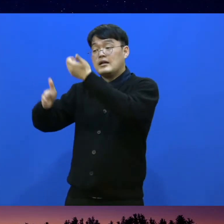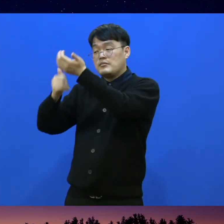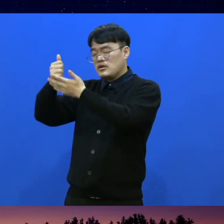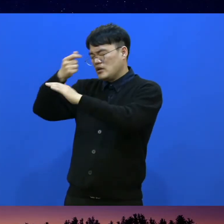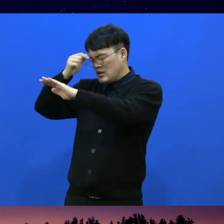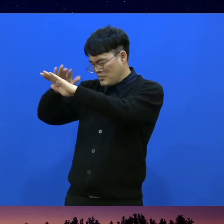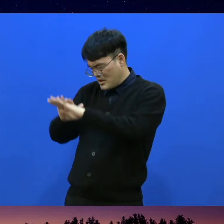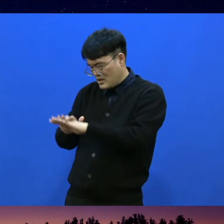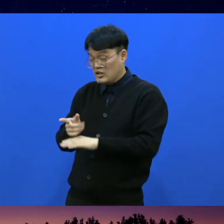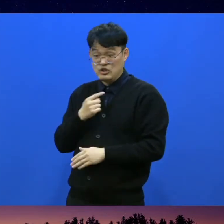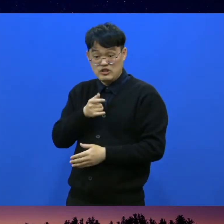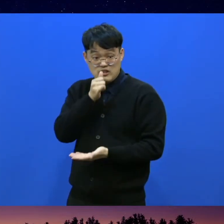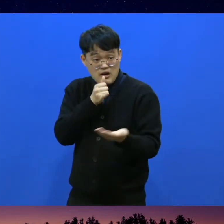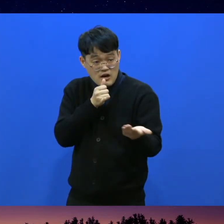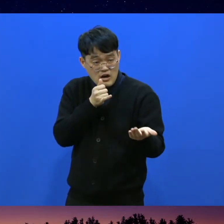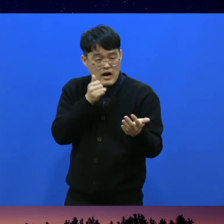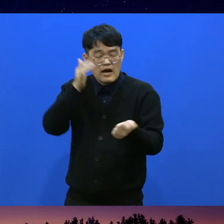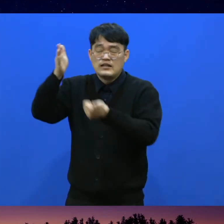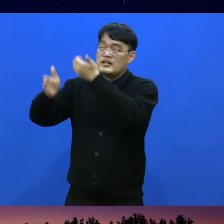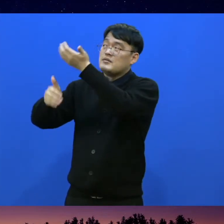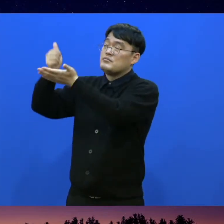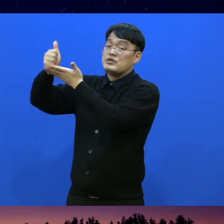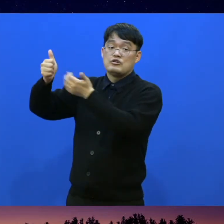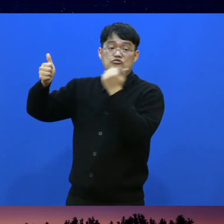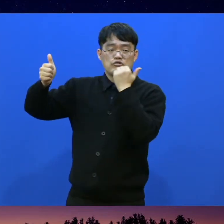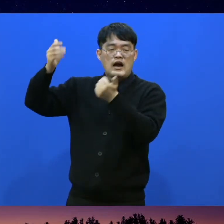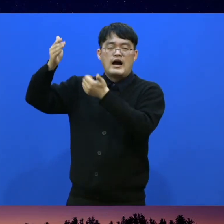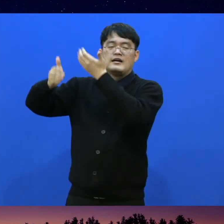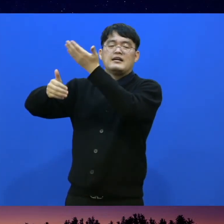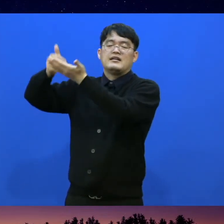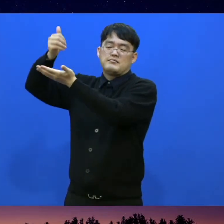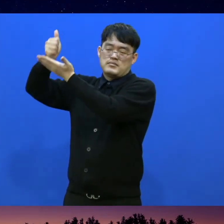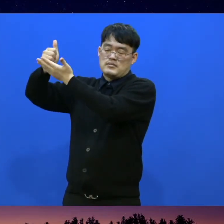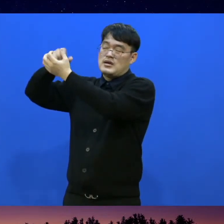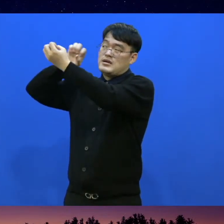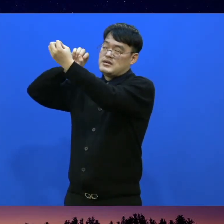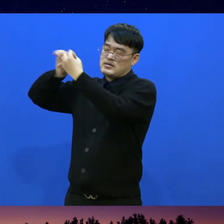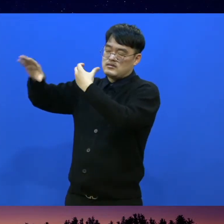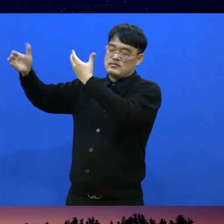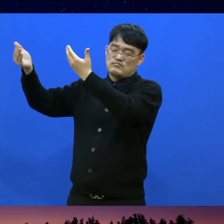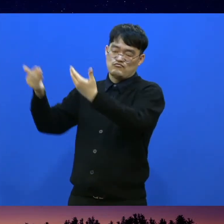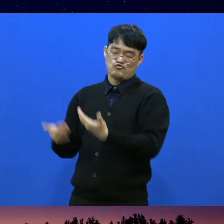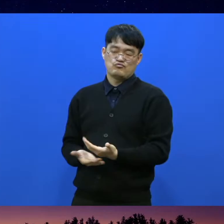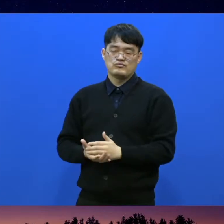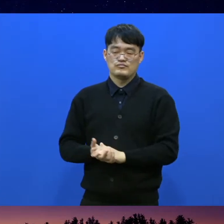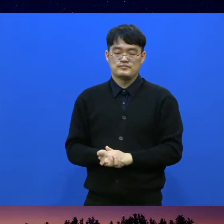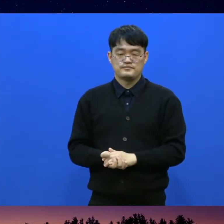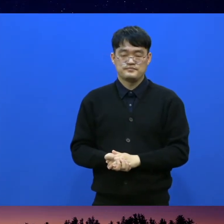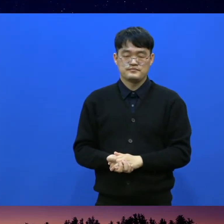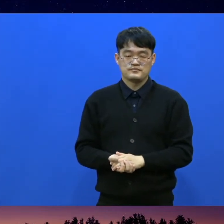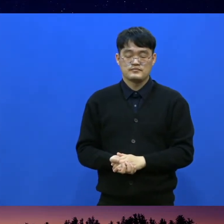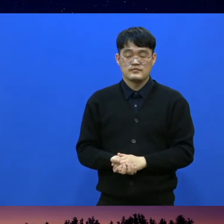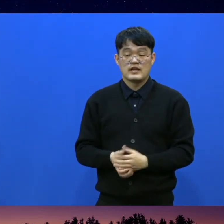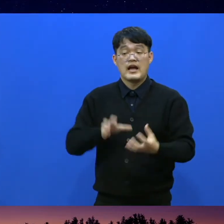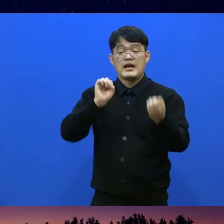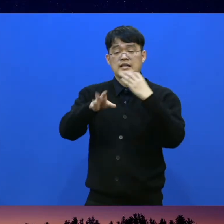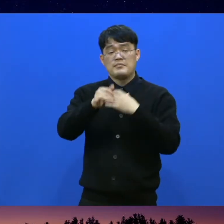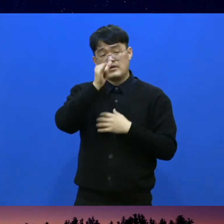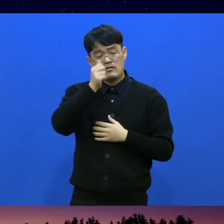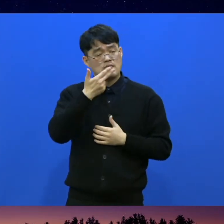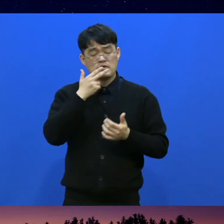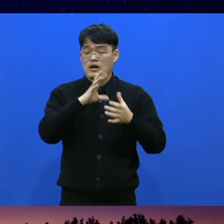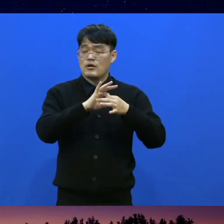있습니까? 하나님은 하나님이십니다. 그러면 응답은 끝난 거예요. 응답되고 안 되고